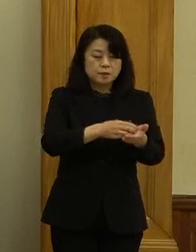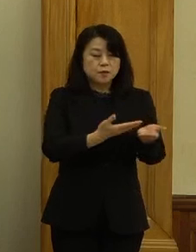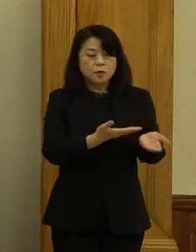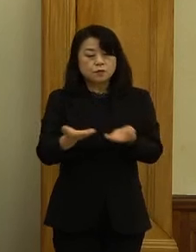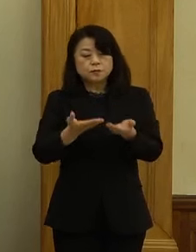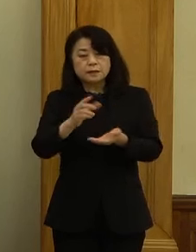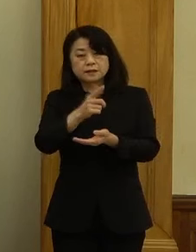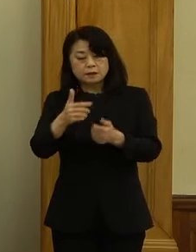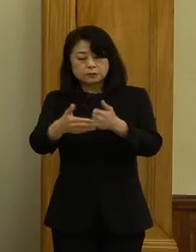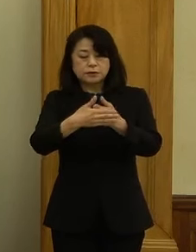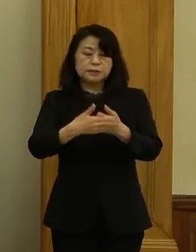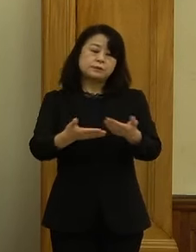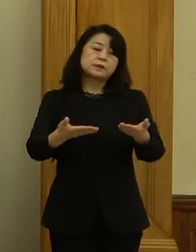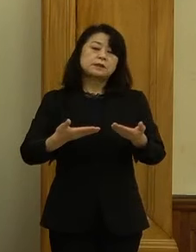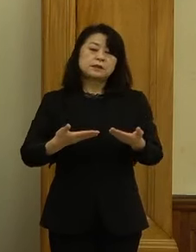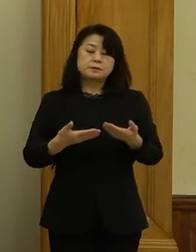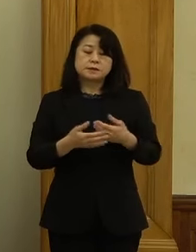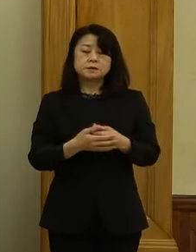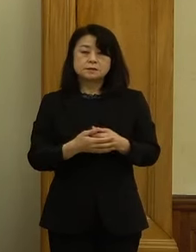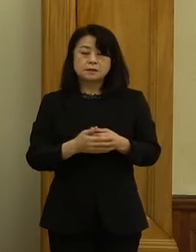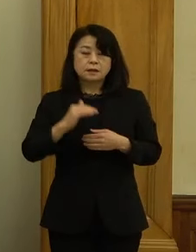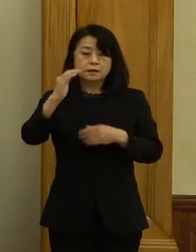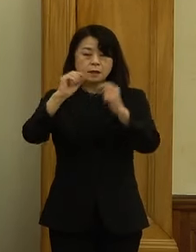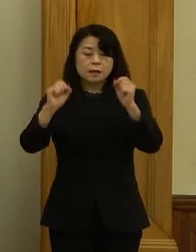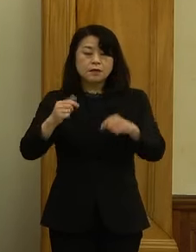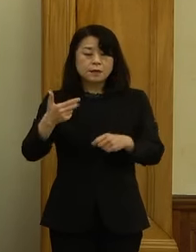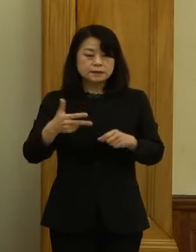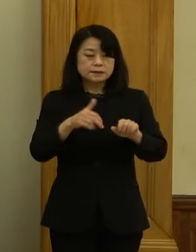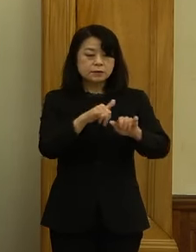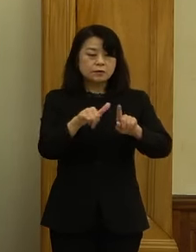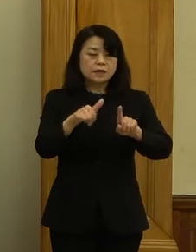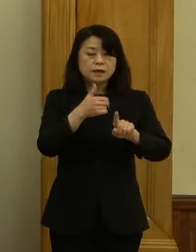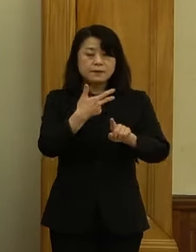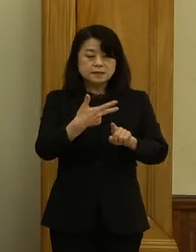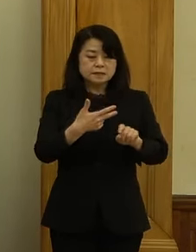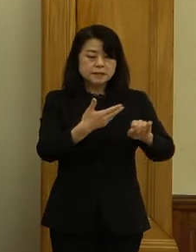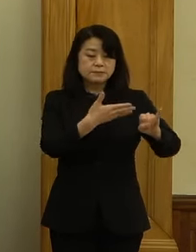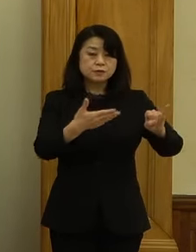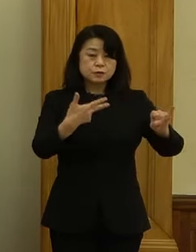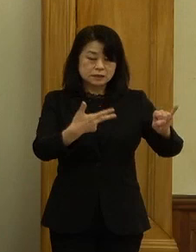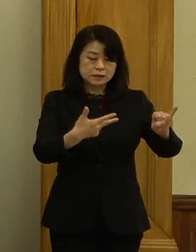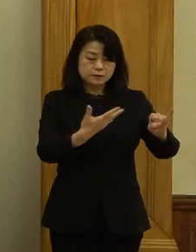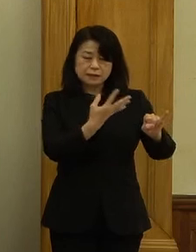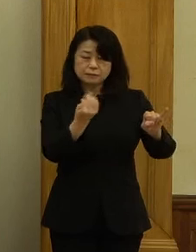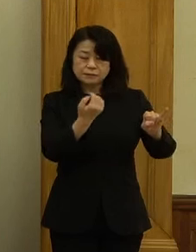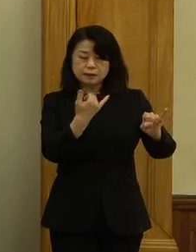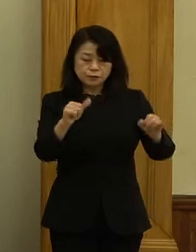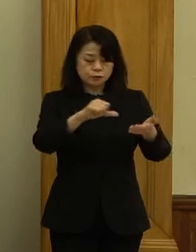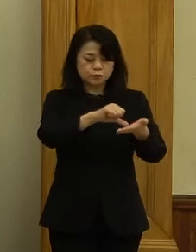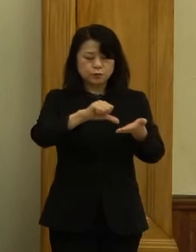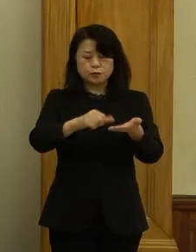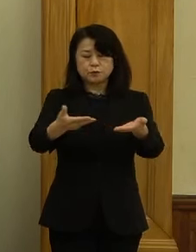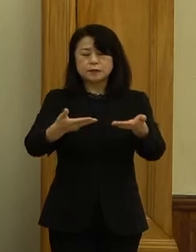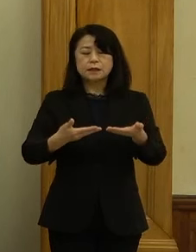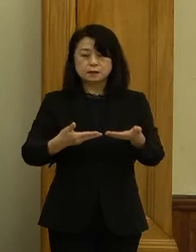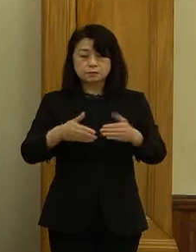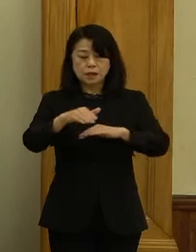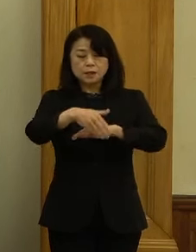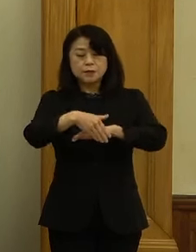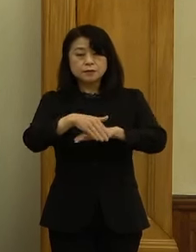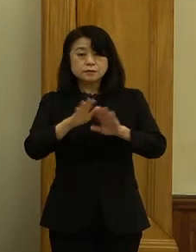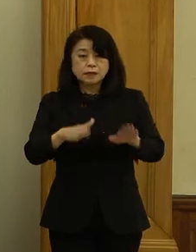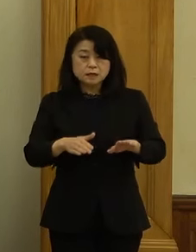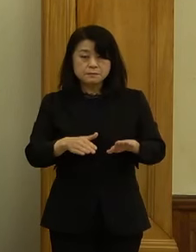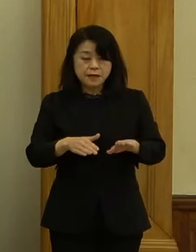支援をいただいておりますえ高岡市親市水市では多くの方に登録していただいており受付を